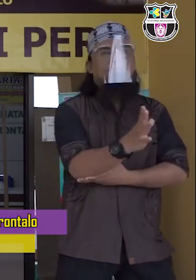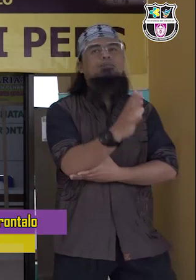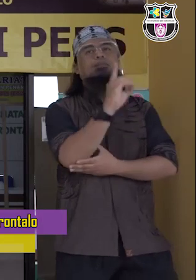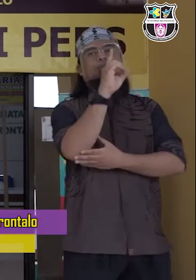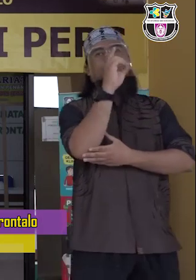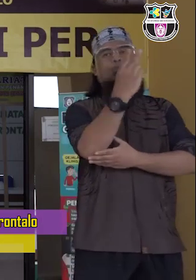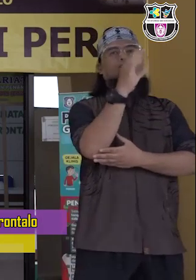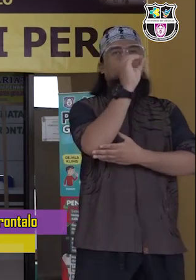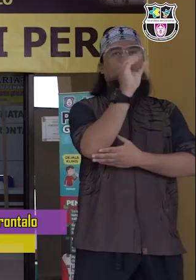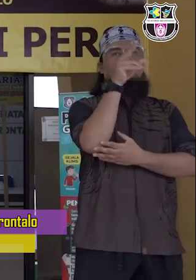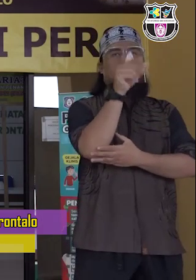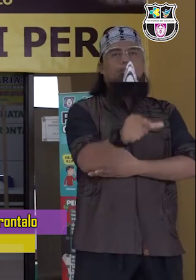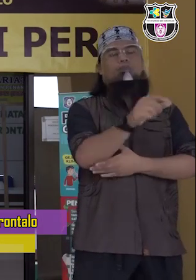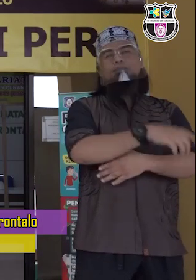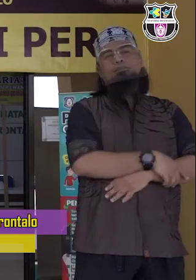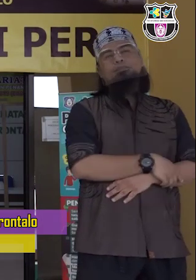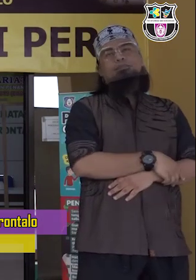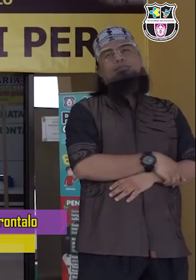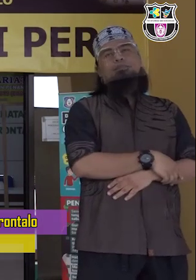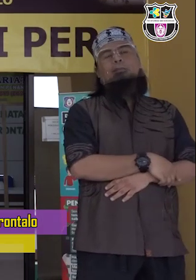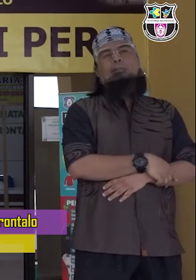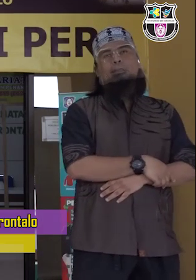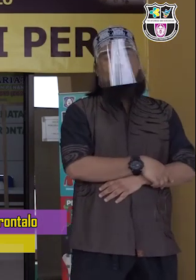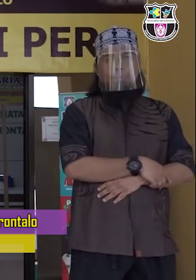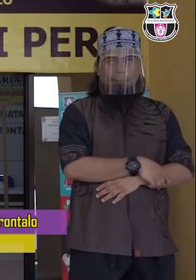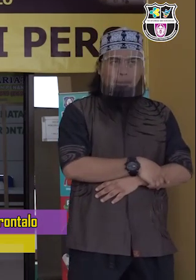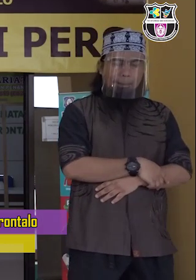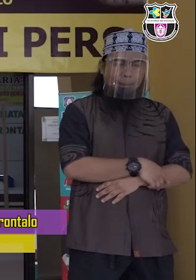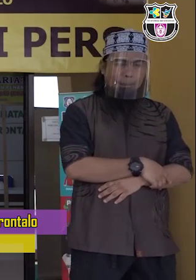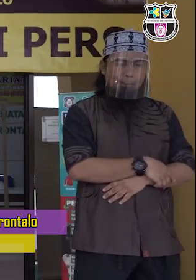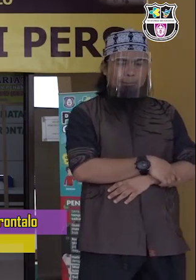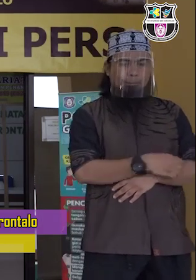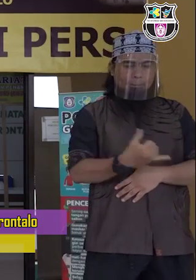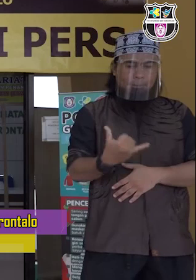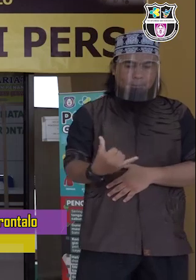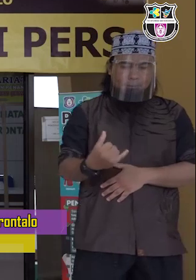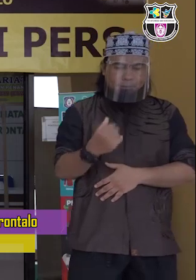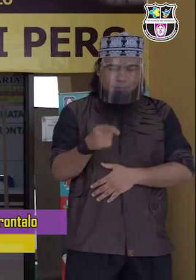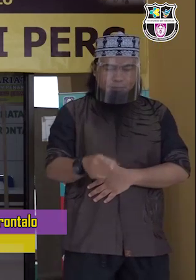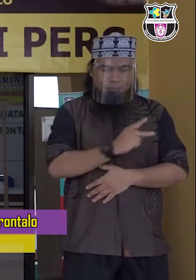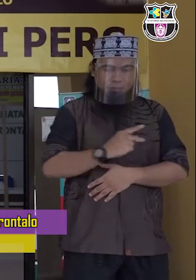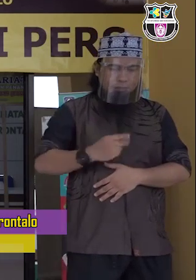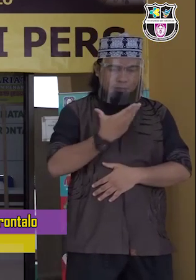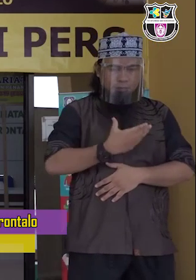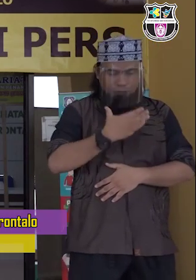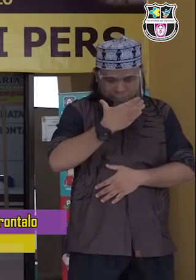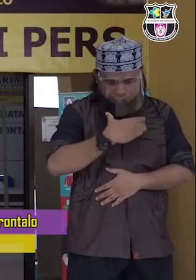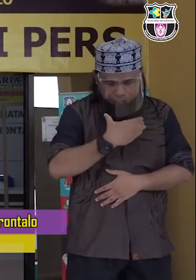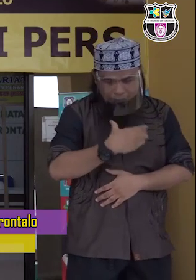ini tentu saja sangat memiriskan, di mana sampai bulan